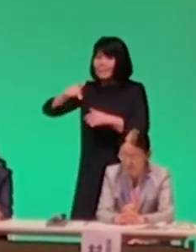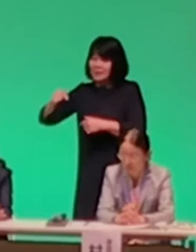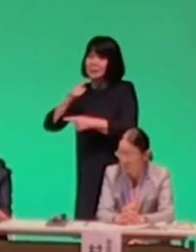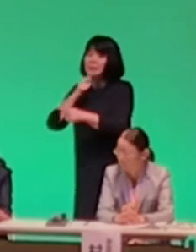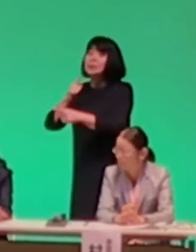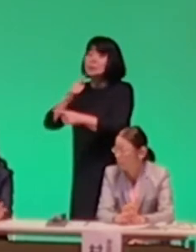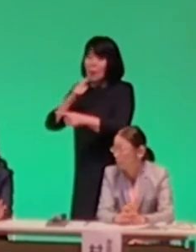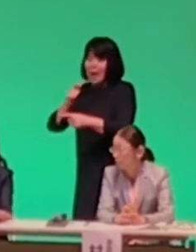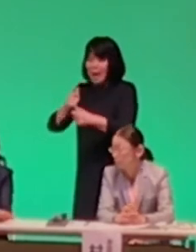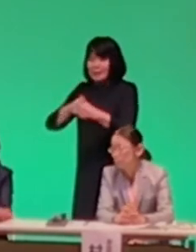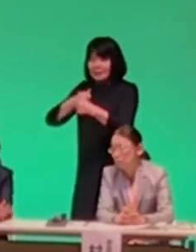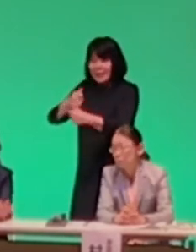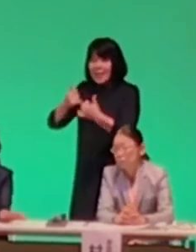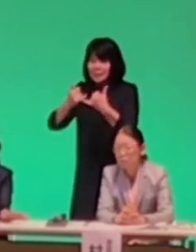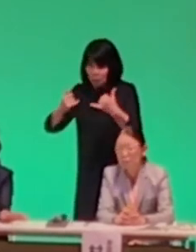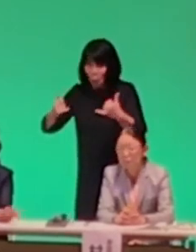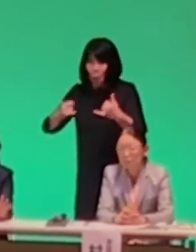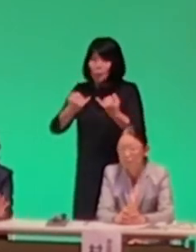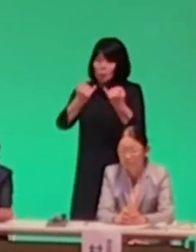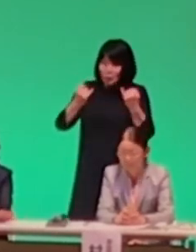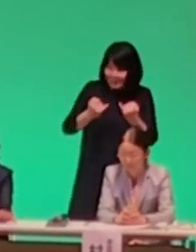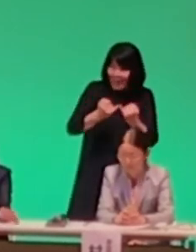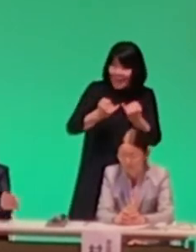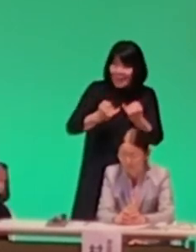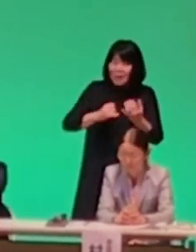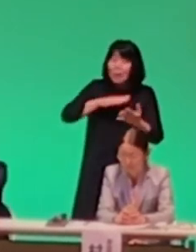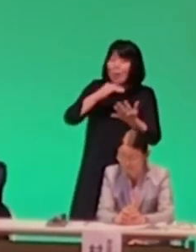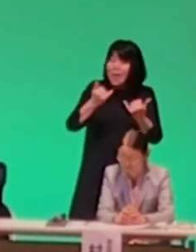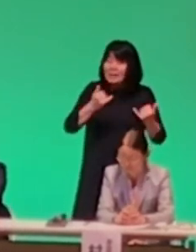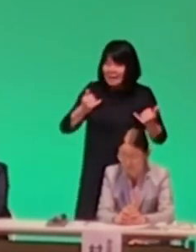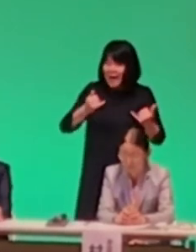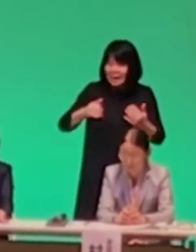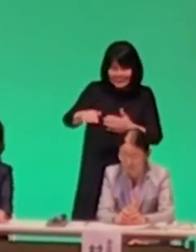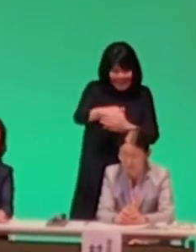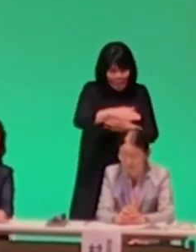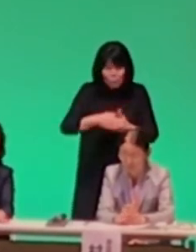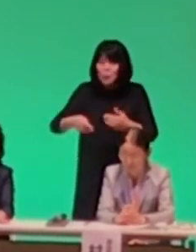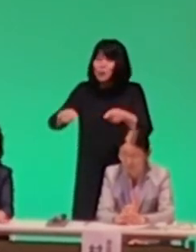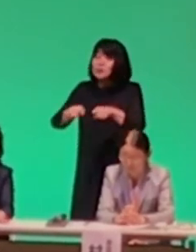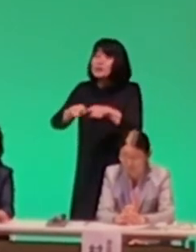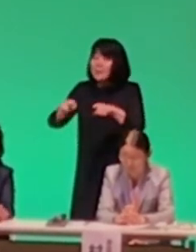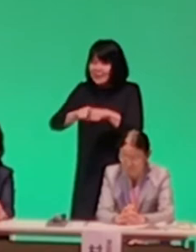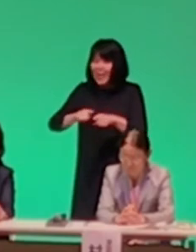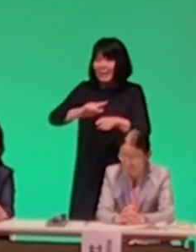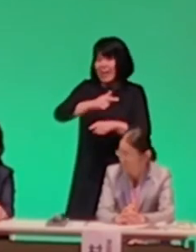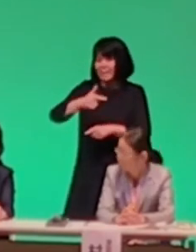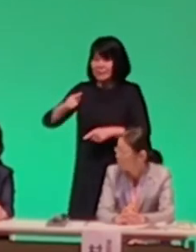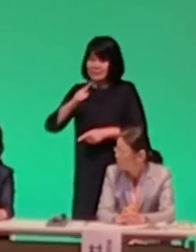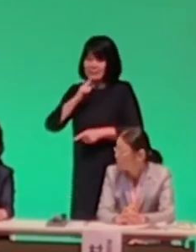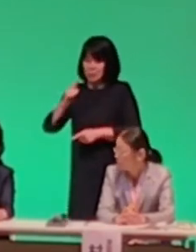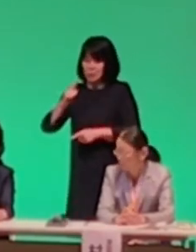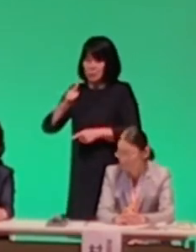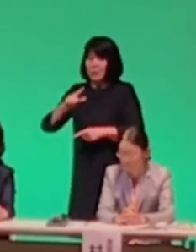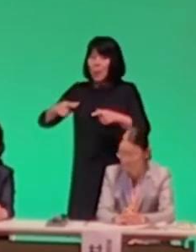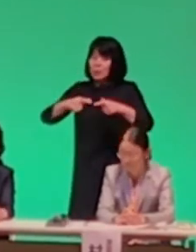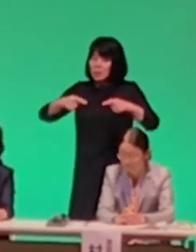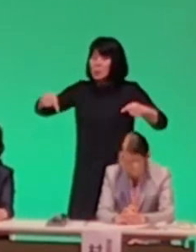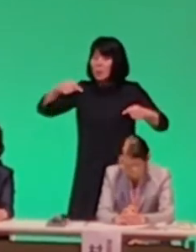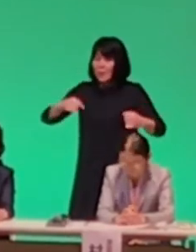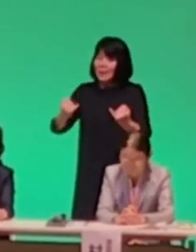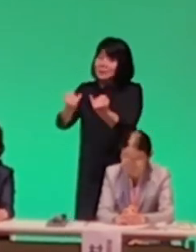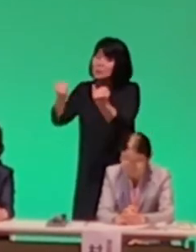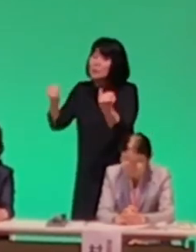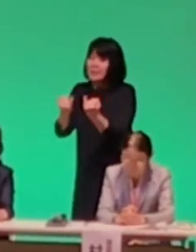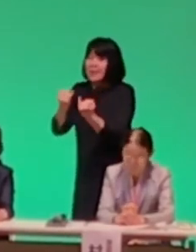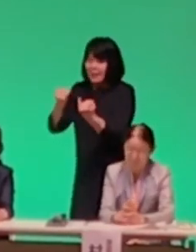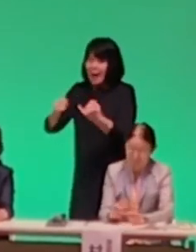うチャレンジドから女性から高齢者から LGBT が全部含めてダイバーシティだけど、今まだこの国は女性